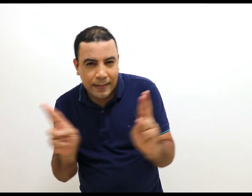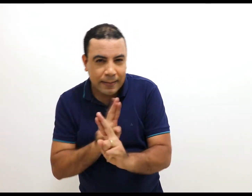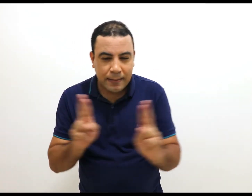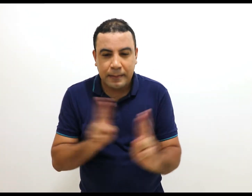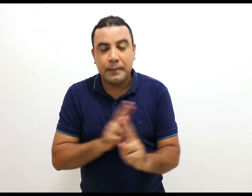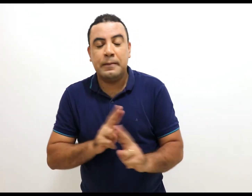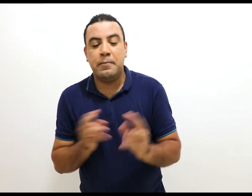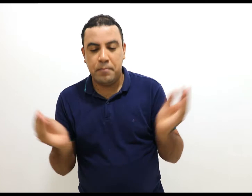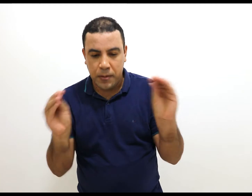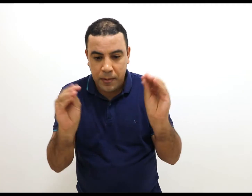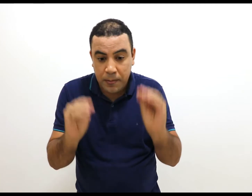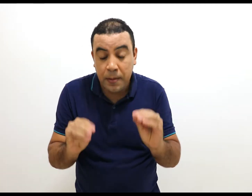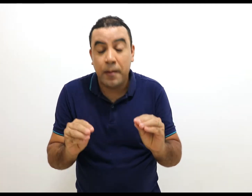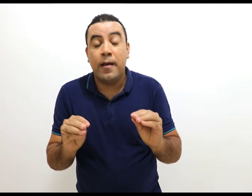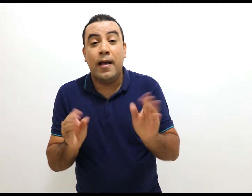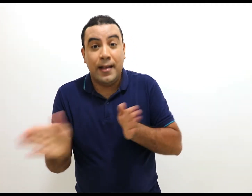tecnologias digitais nos permitem.